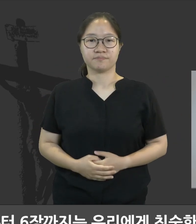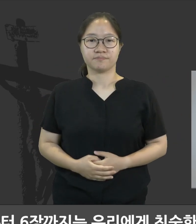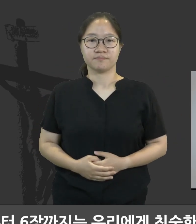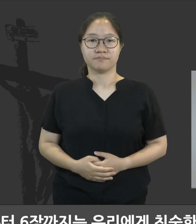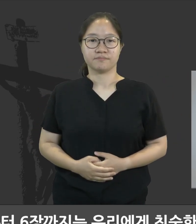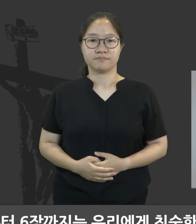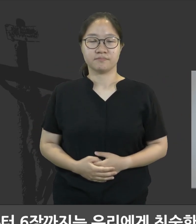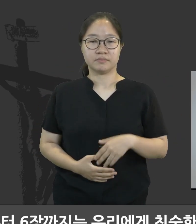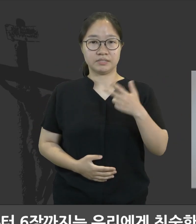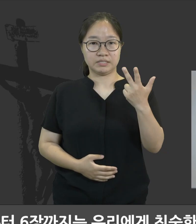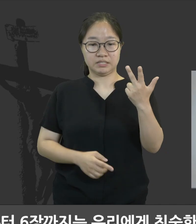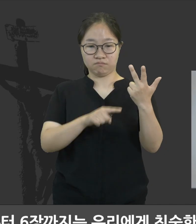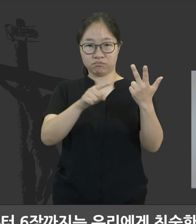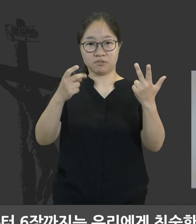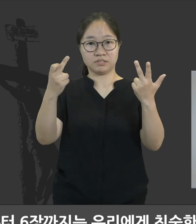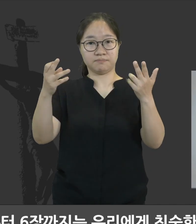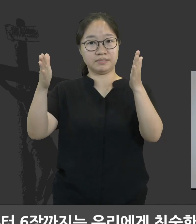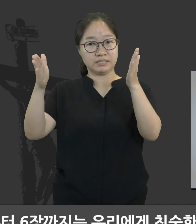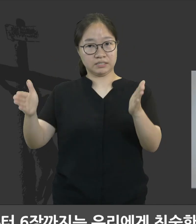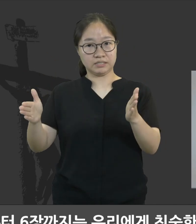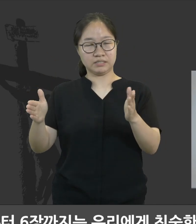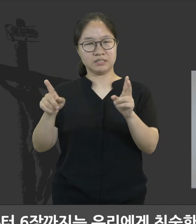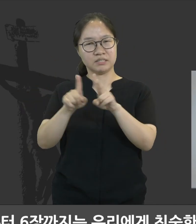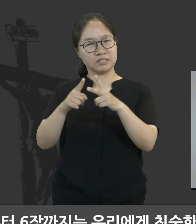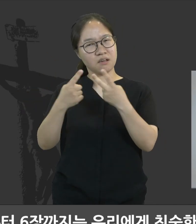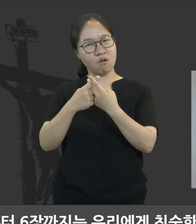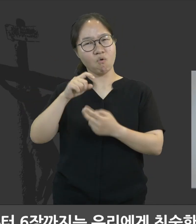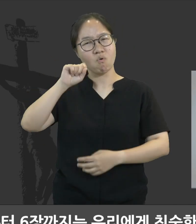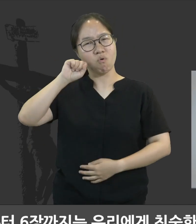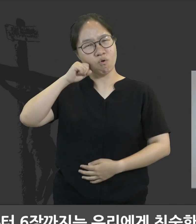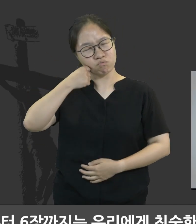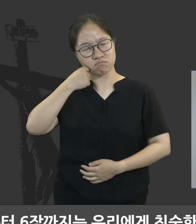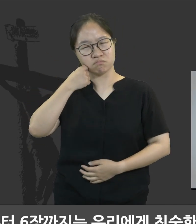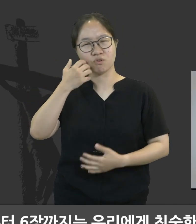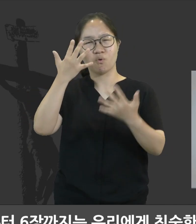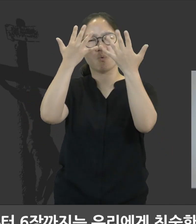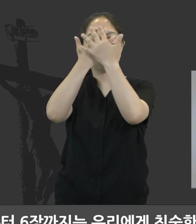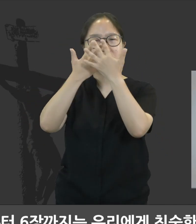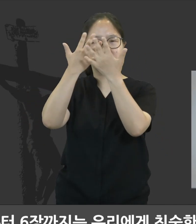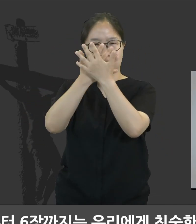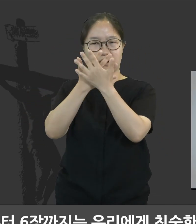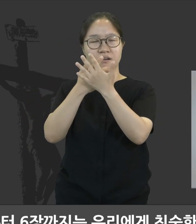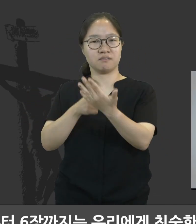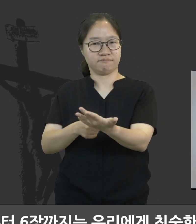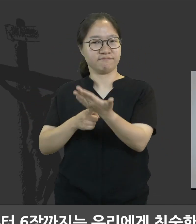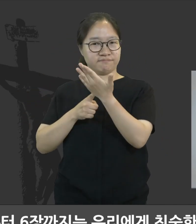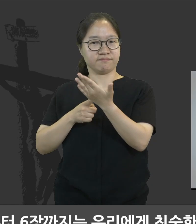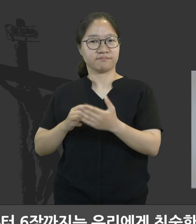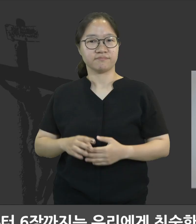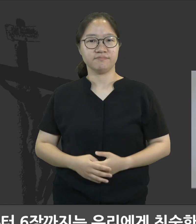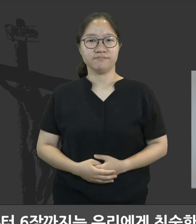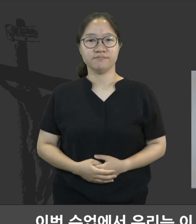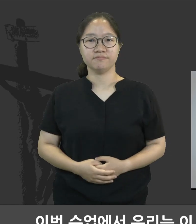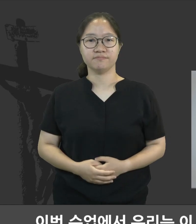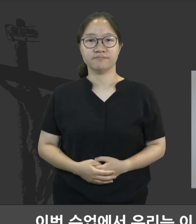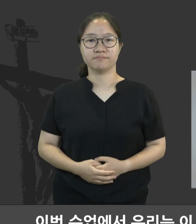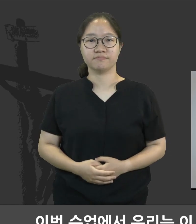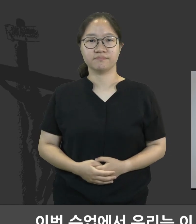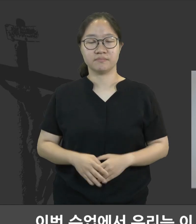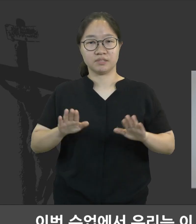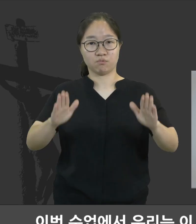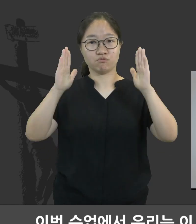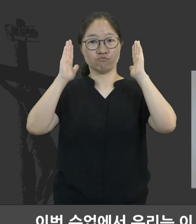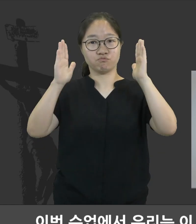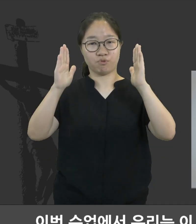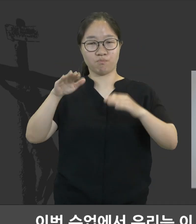7장부터 12장까지는 이해하기 쉽지 않은 여러 환상들이 펼쳐집니다. 이번 수업에서 우리는 이